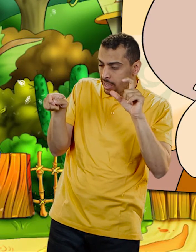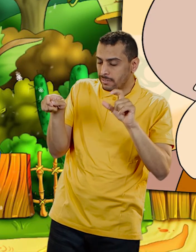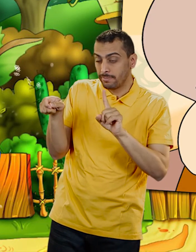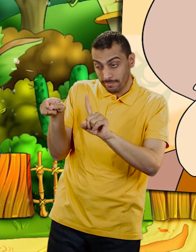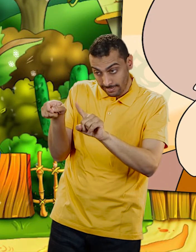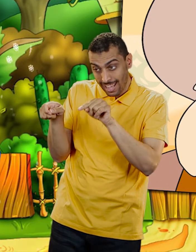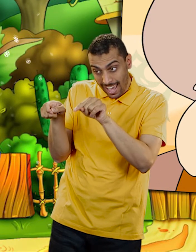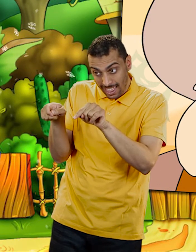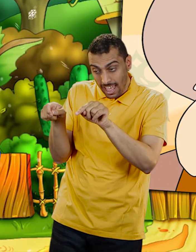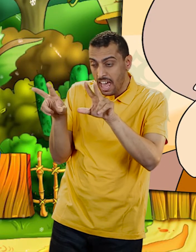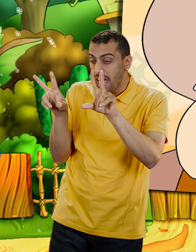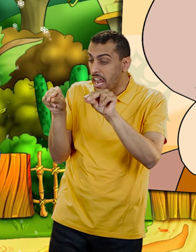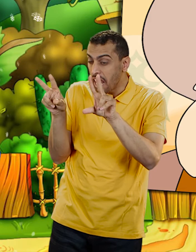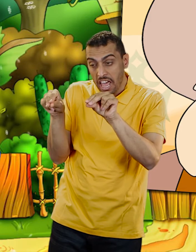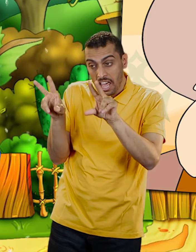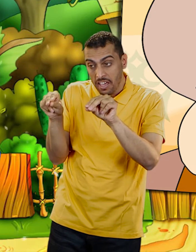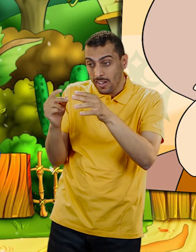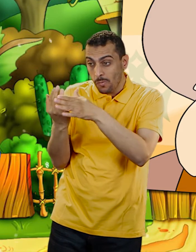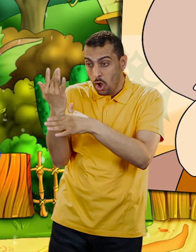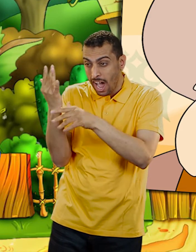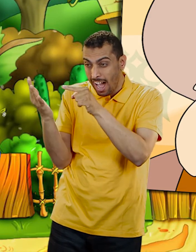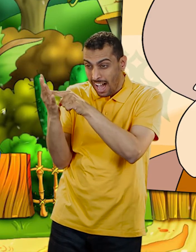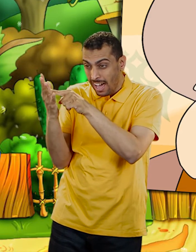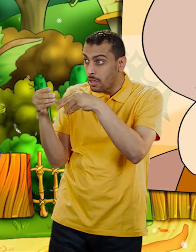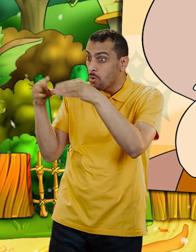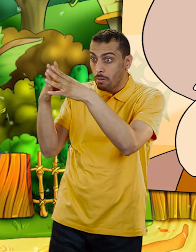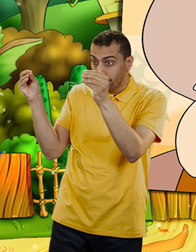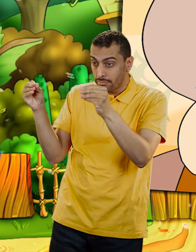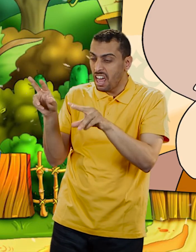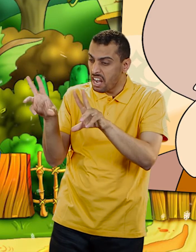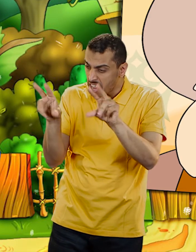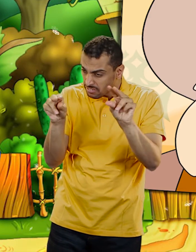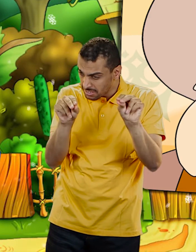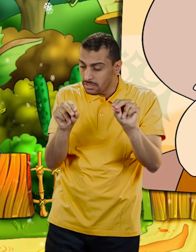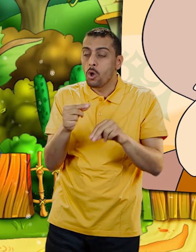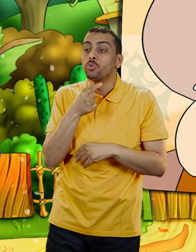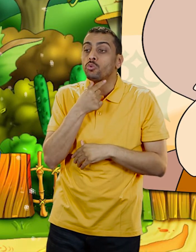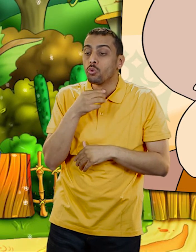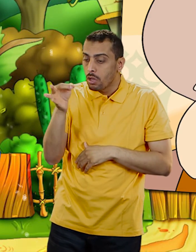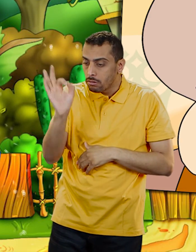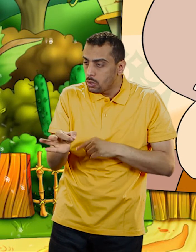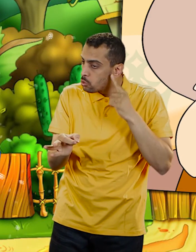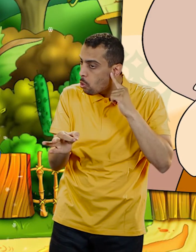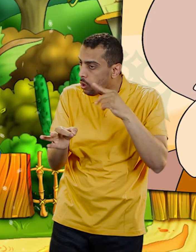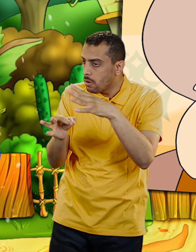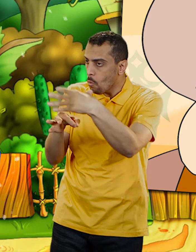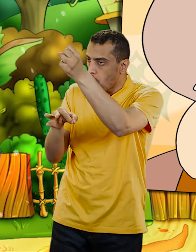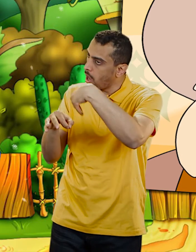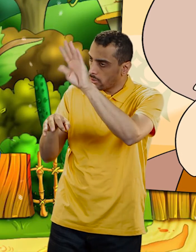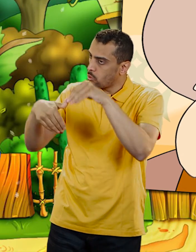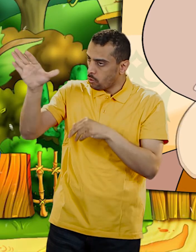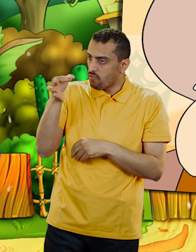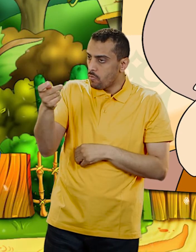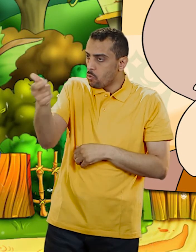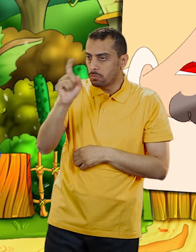نعم هذا هو حقك فمن باع بخار الطعام قبض رنين